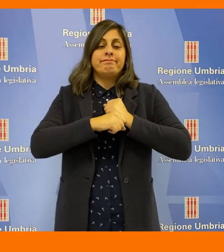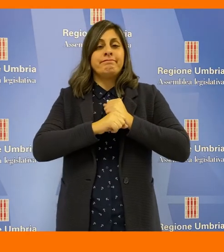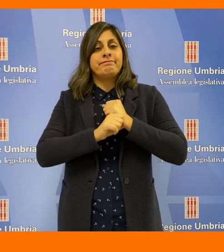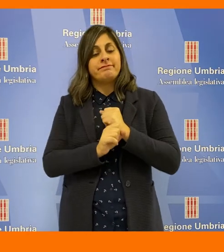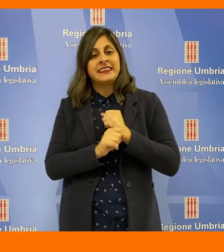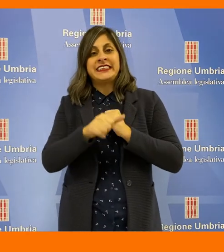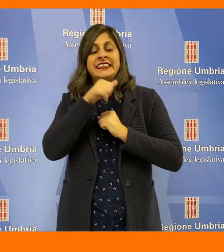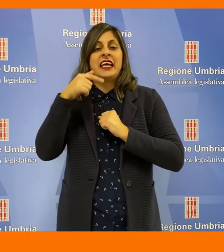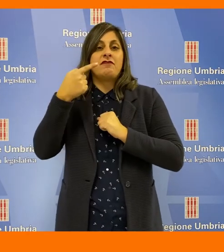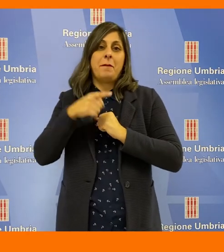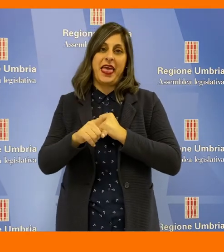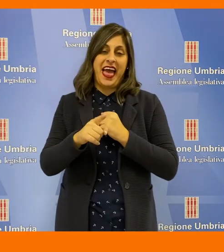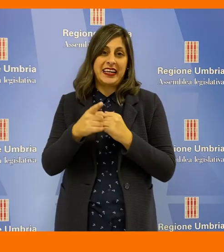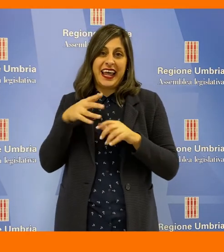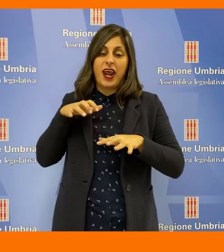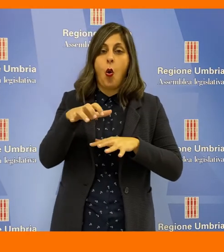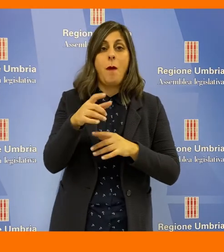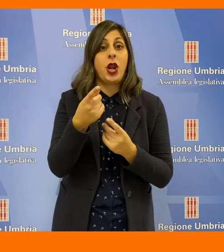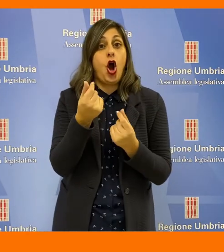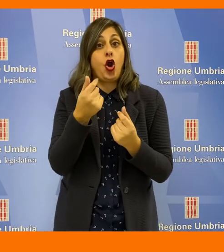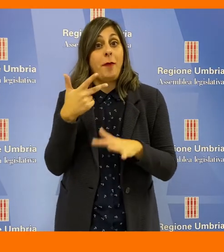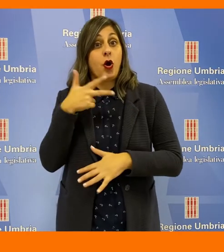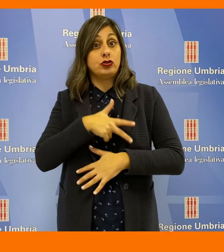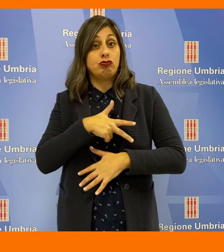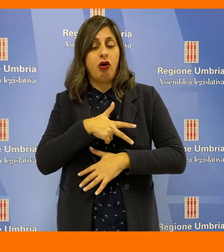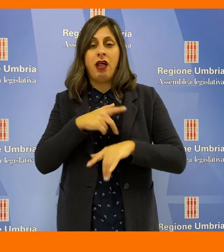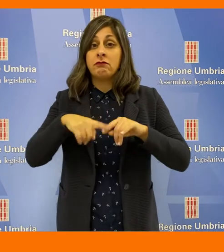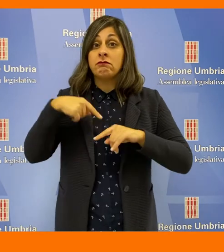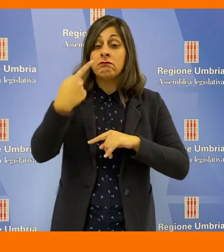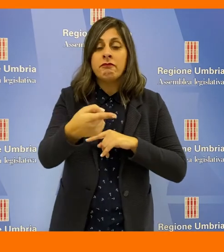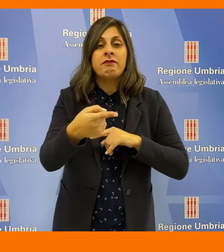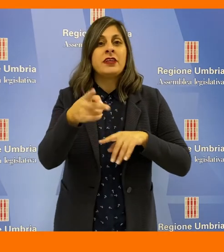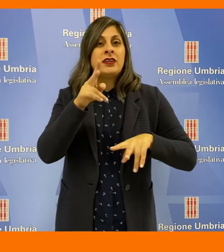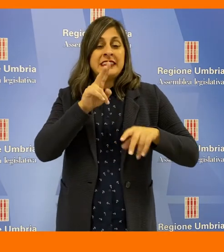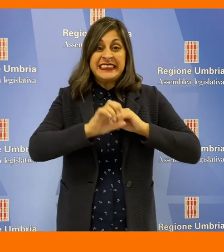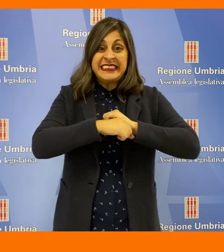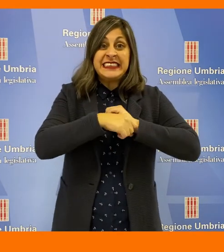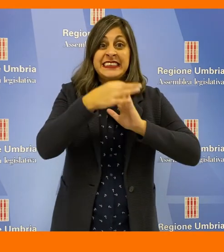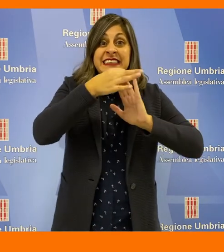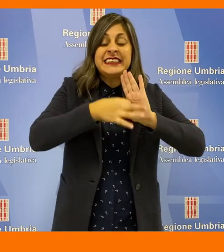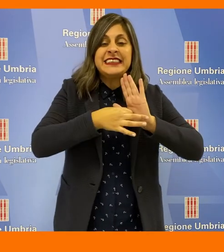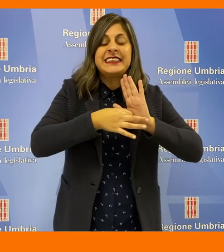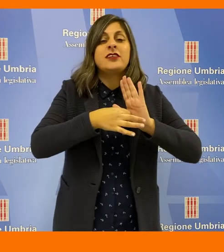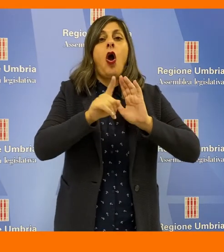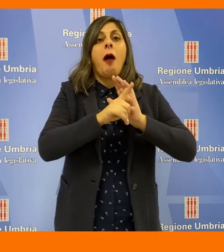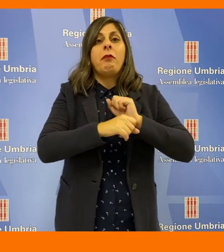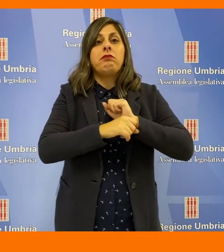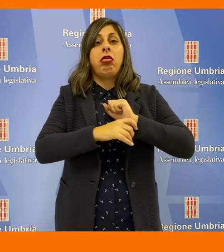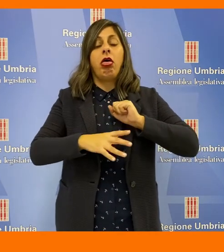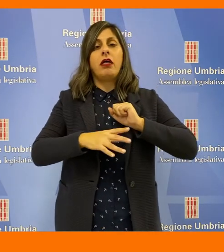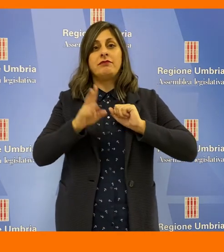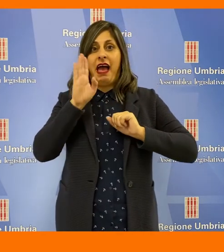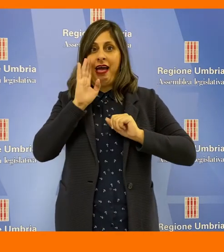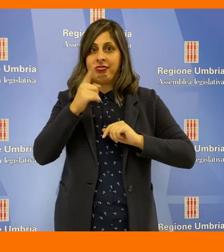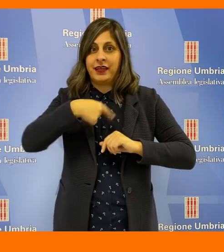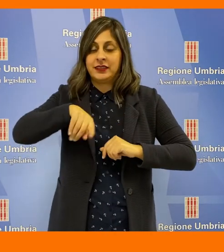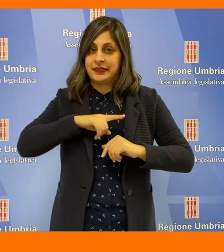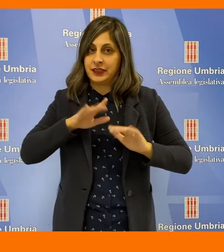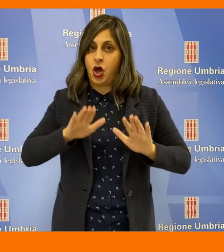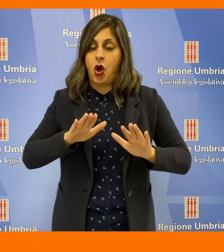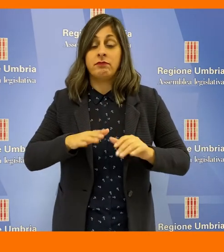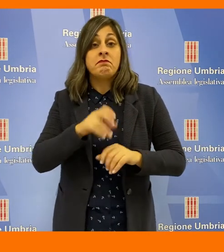pre-natalizio indispensabile per una minima ripresa economica e sociale. Saremo cauti su successivi allentamenti delle